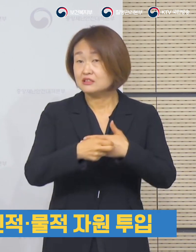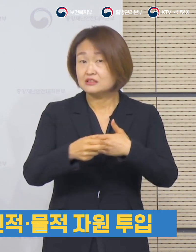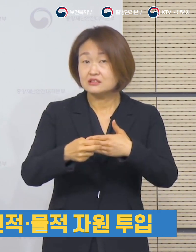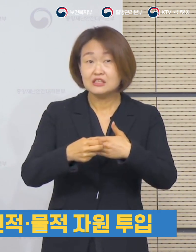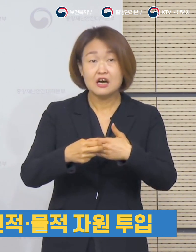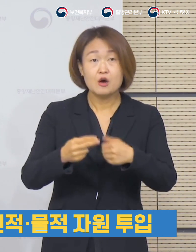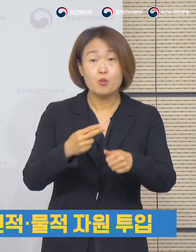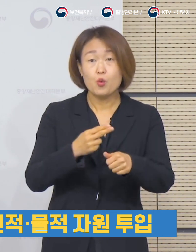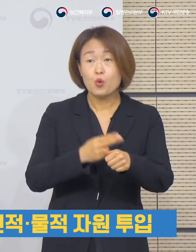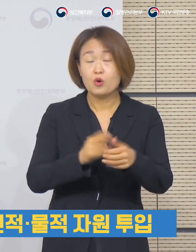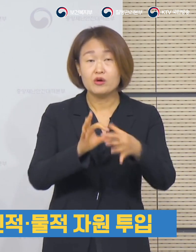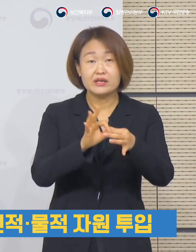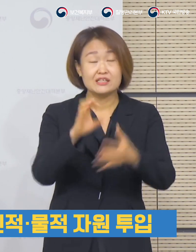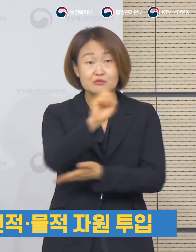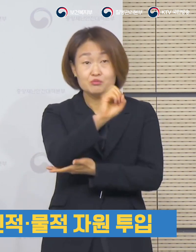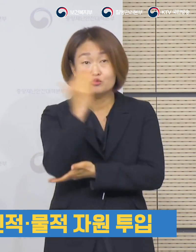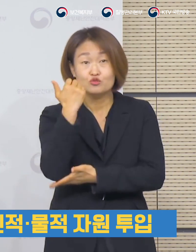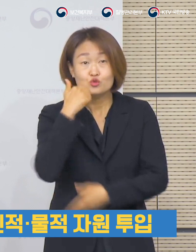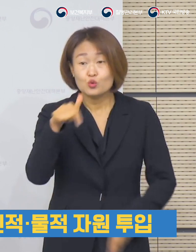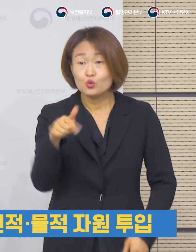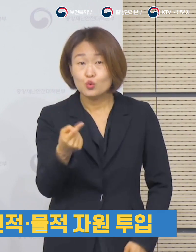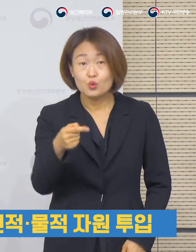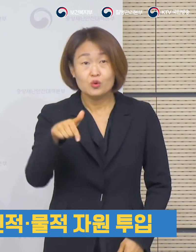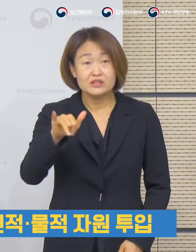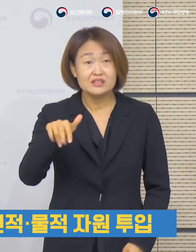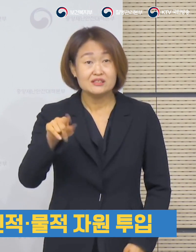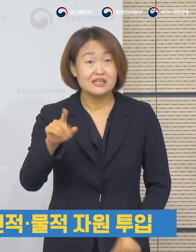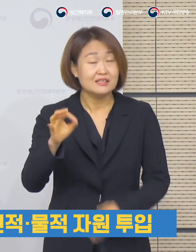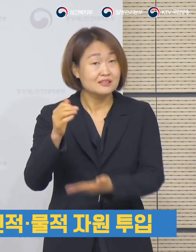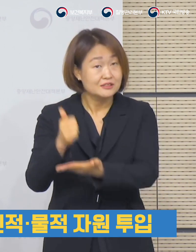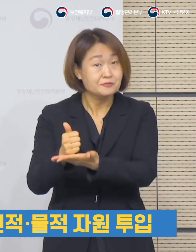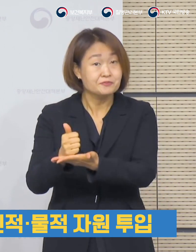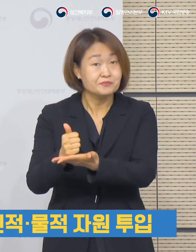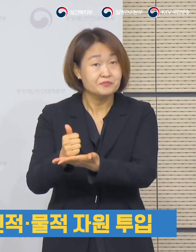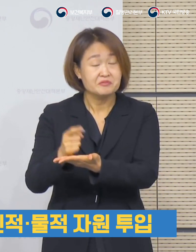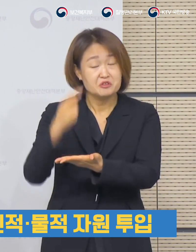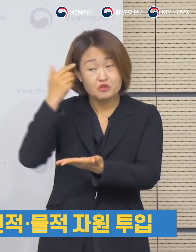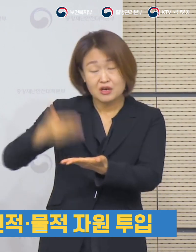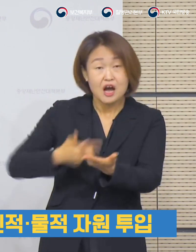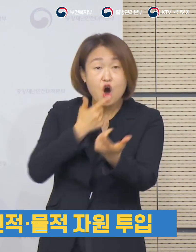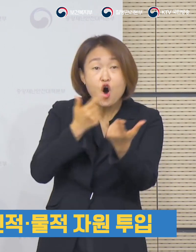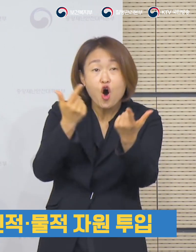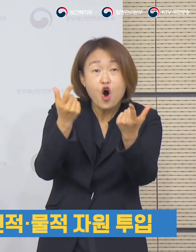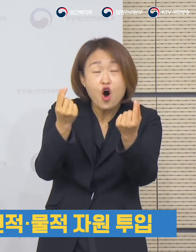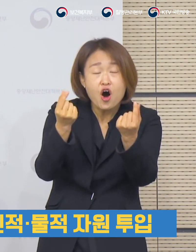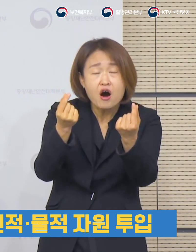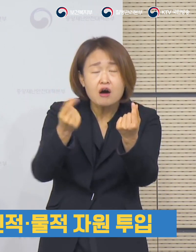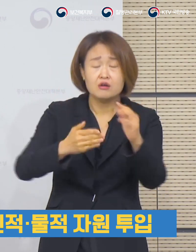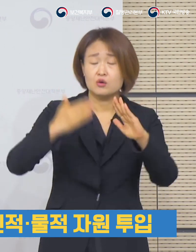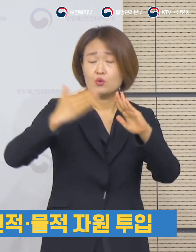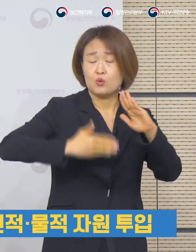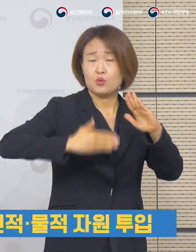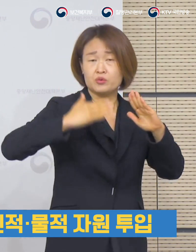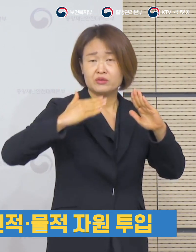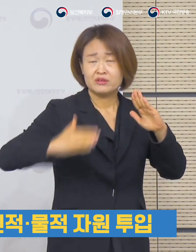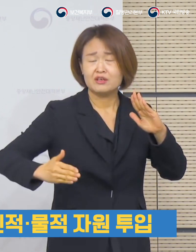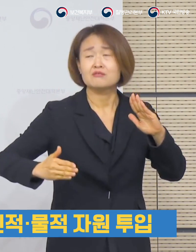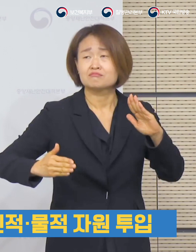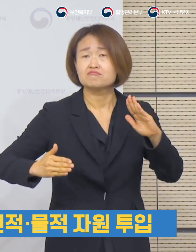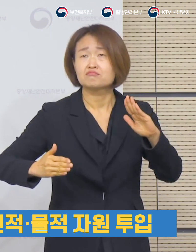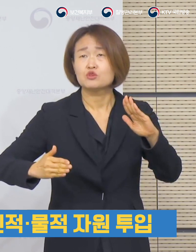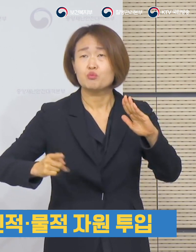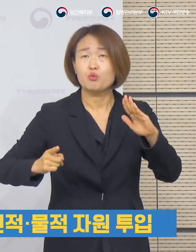의협신문이셨던가요? 네, 의협신문에 우리 고 기자께서 질문 주셨던 내용과 같이 여러 가지 그 공개적인